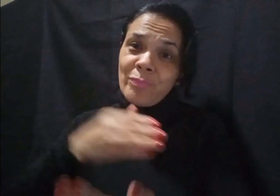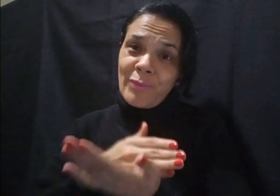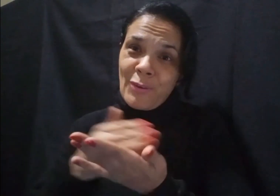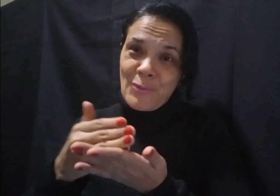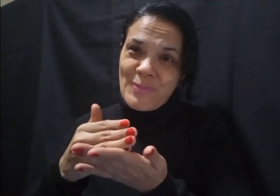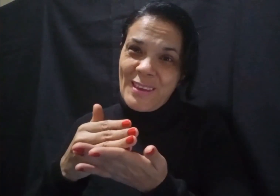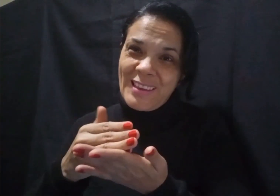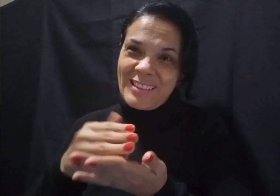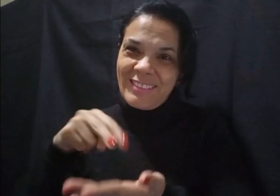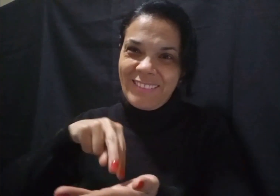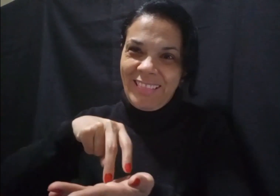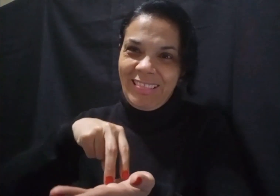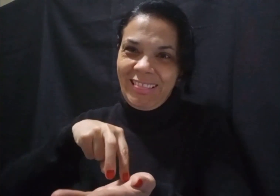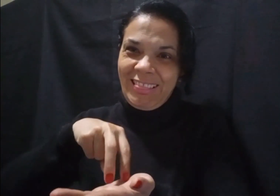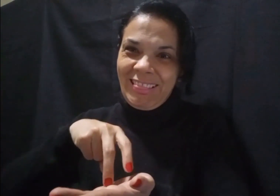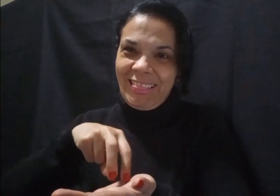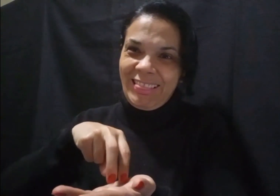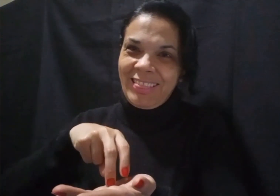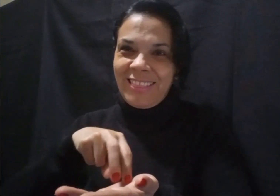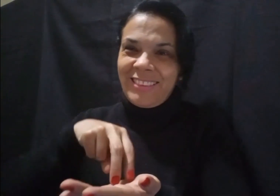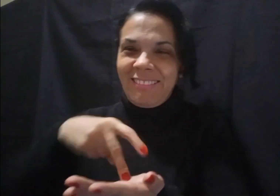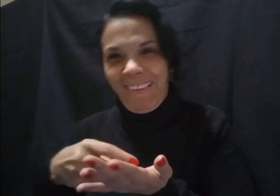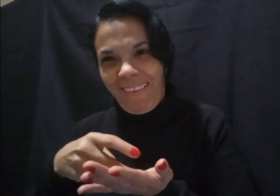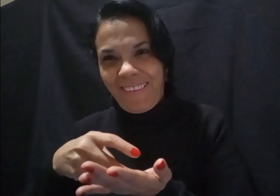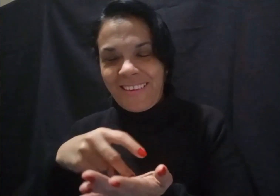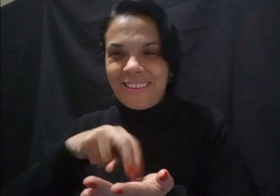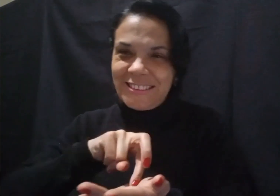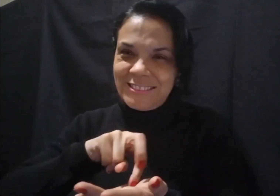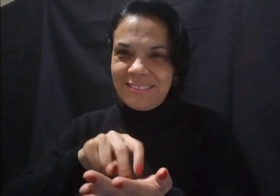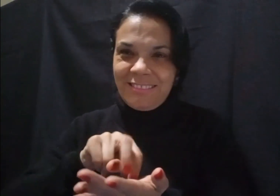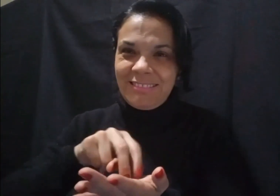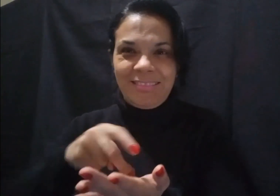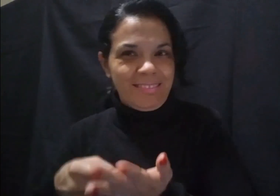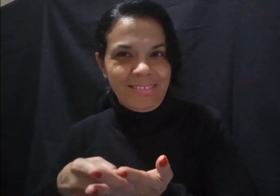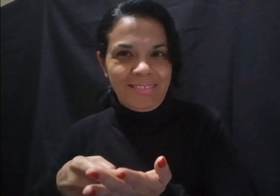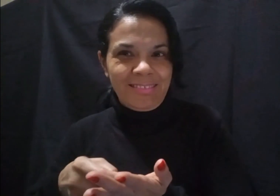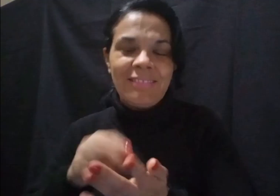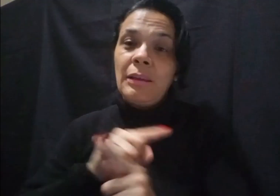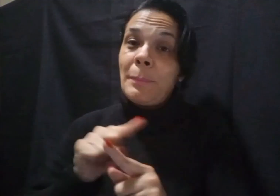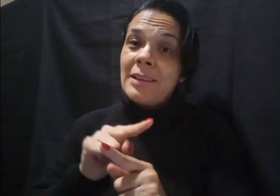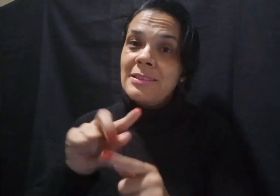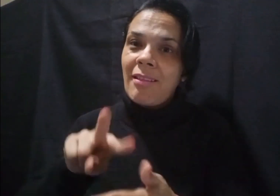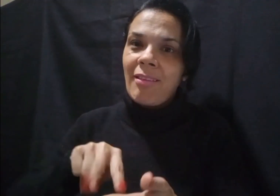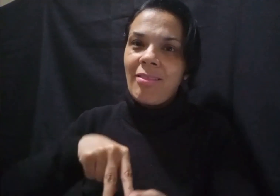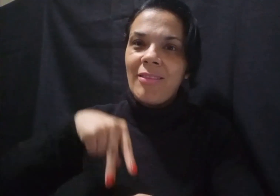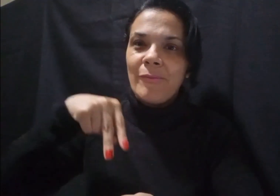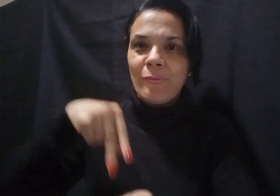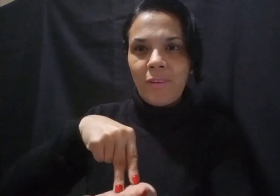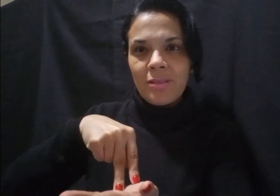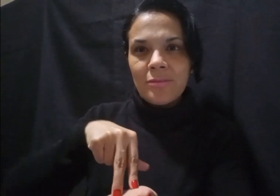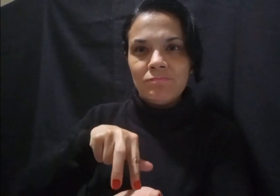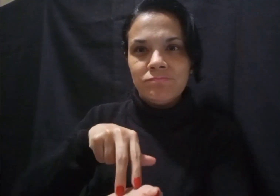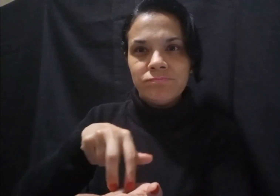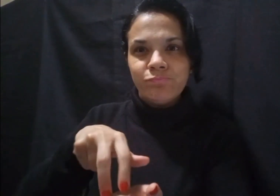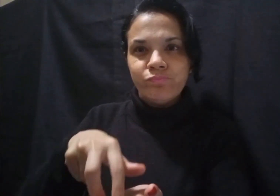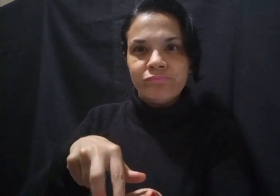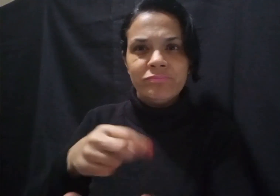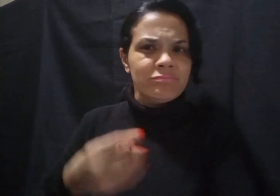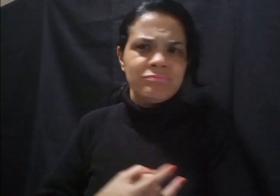início, as pernas da criança tremem, fraquejam e a criança cai. Mas logo em seguida levanta e continua a andar. Não tem